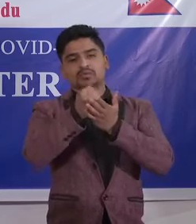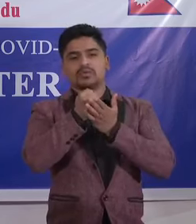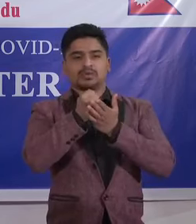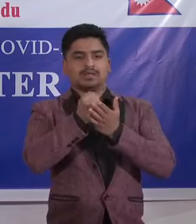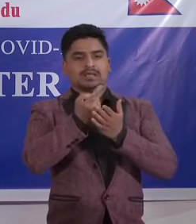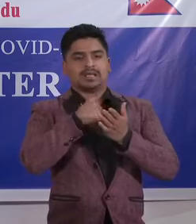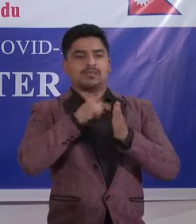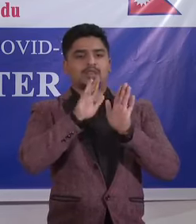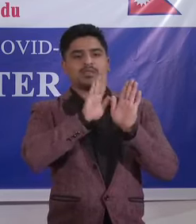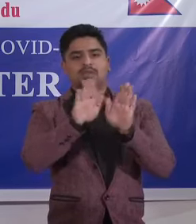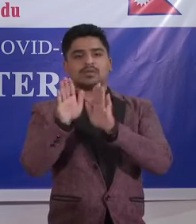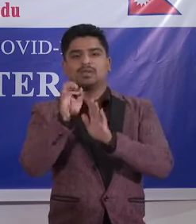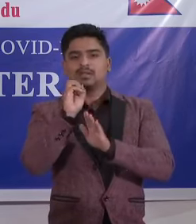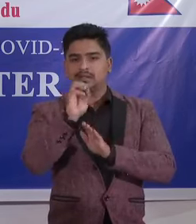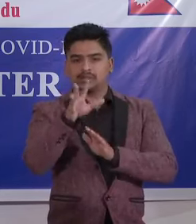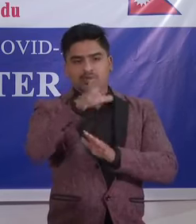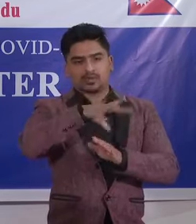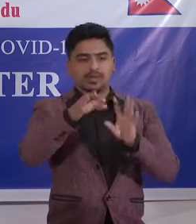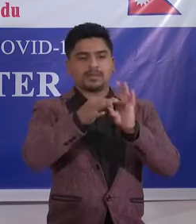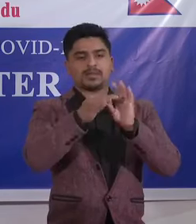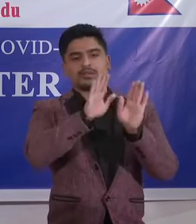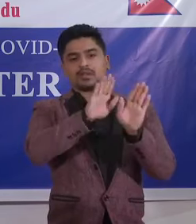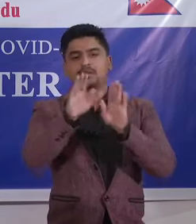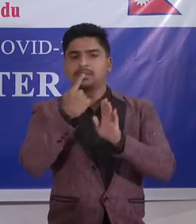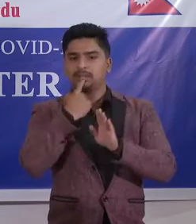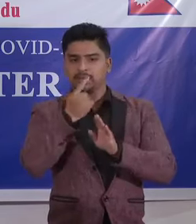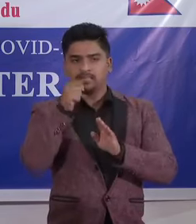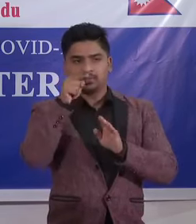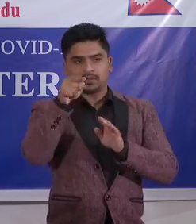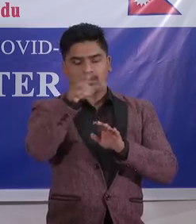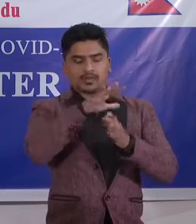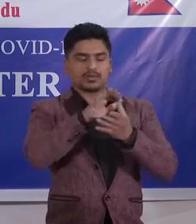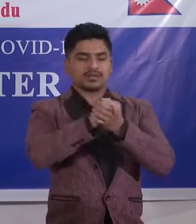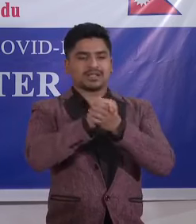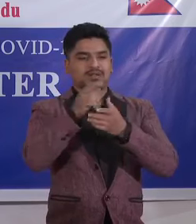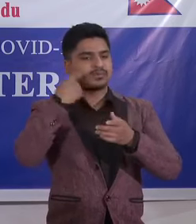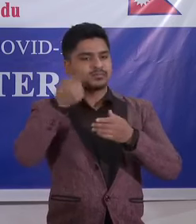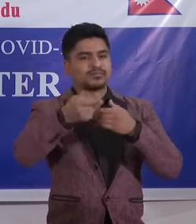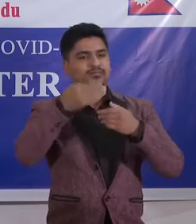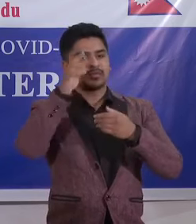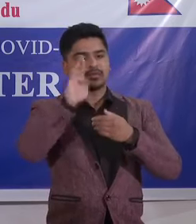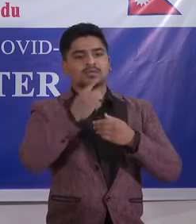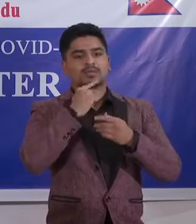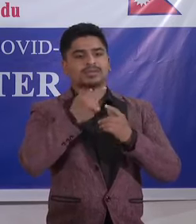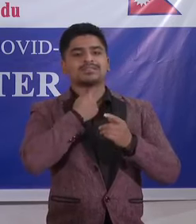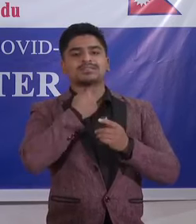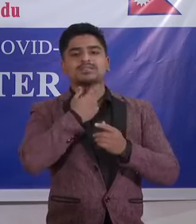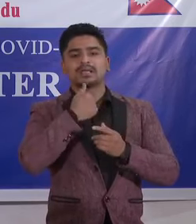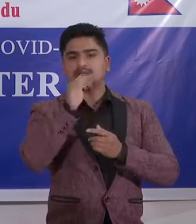आमी धन्यवाद दियूं तपैं हमी सबई मिले रह रह यहारको यो साथ निरंतर रही राकोस बनना चाहांचु